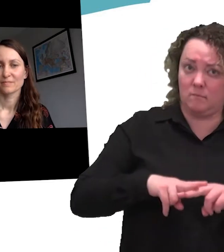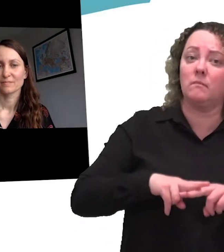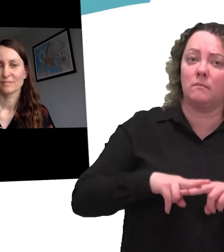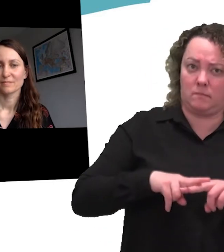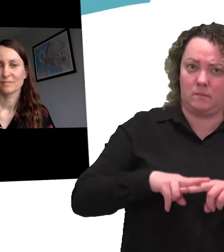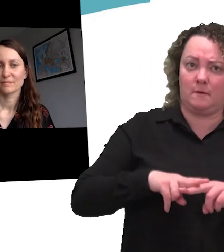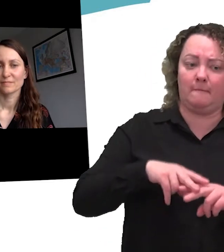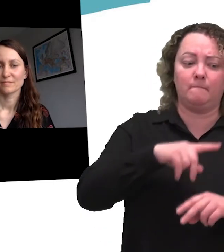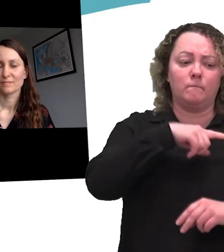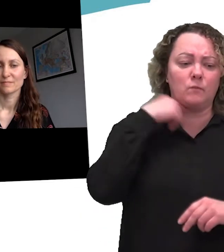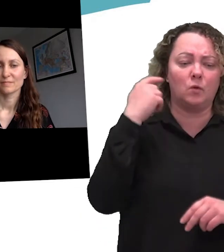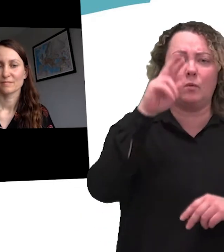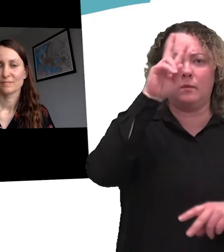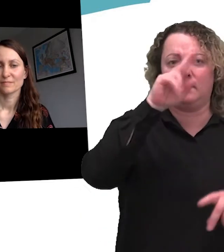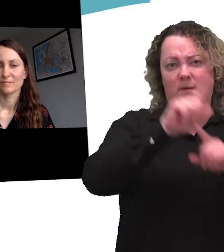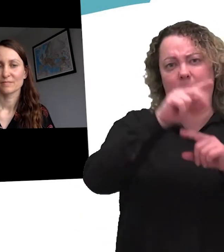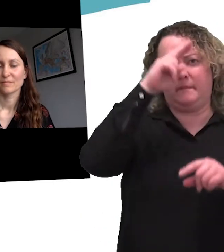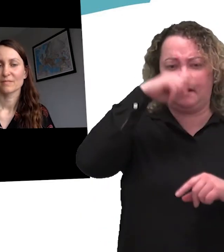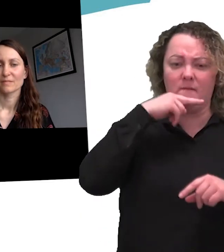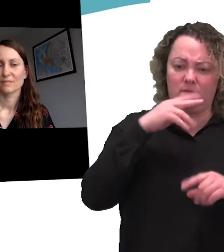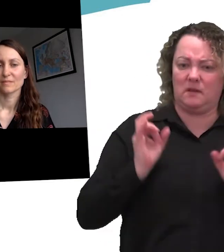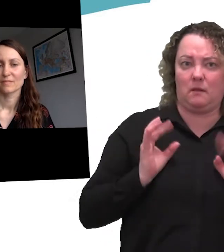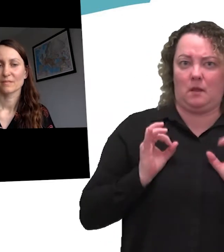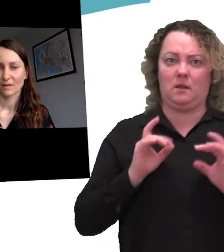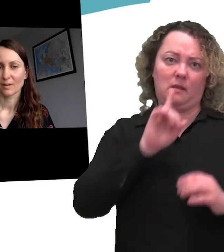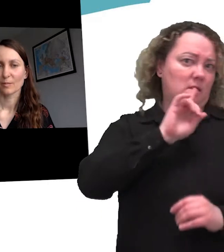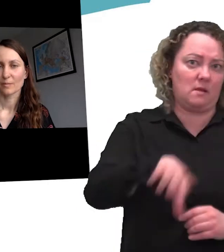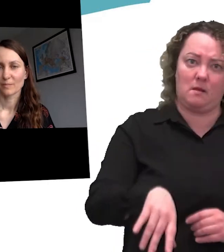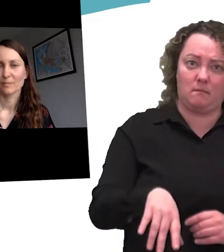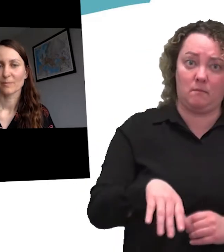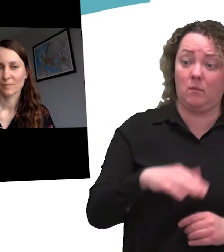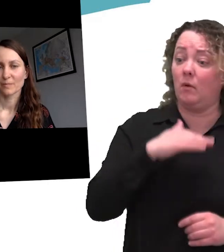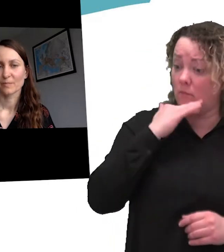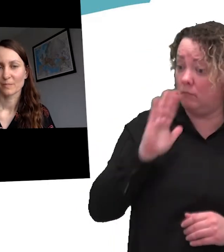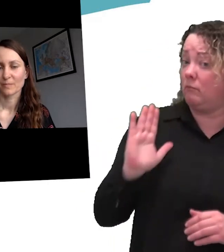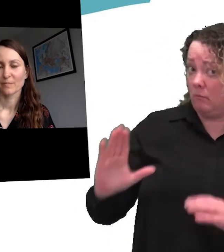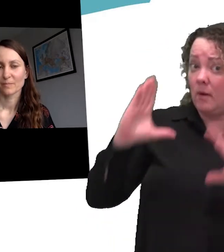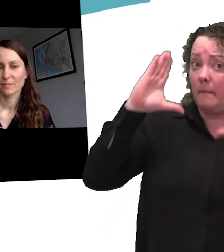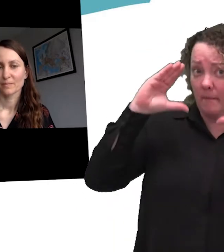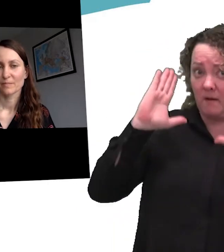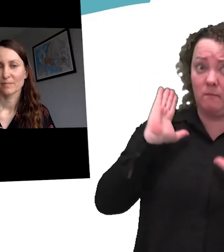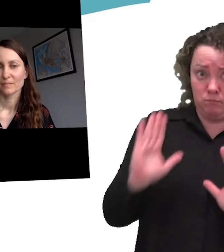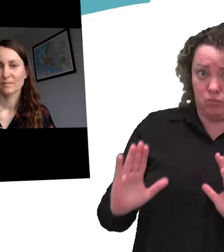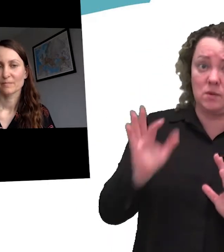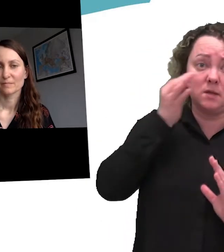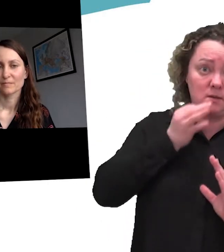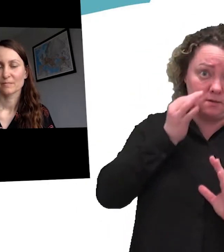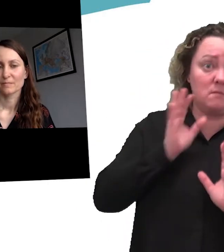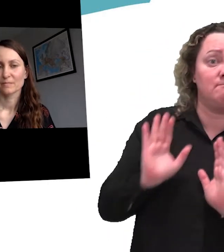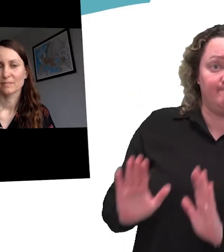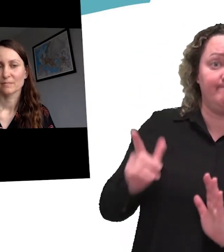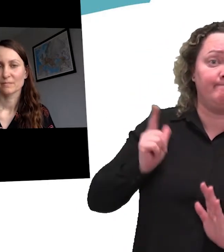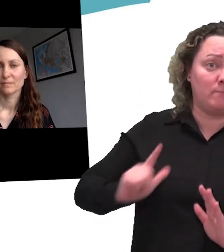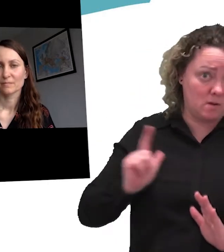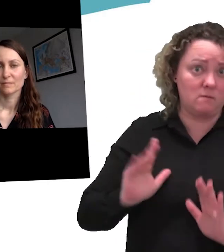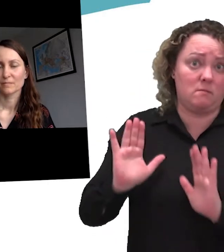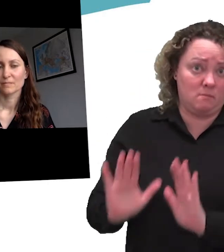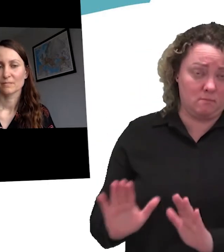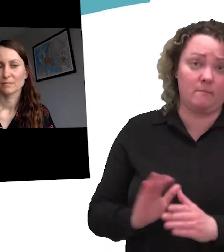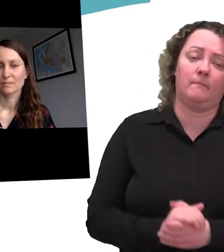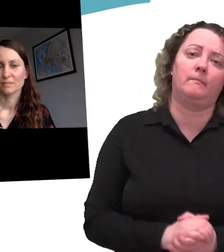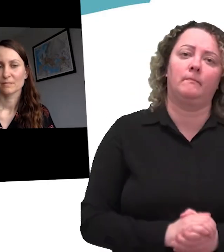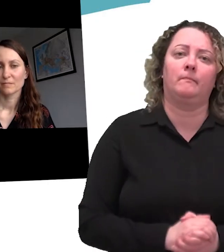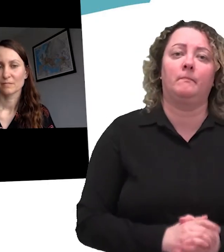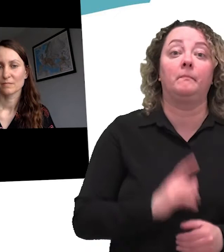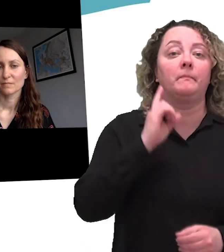nes yra labai aiškus atsakymas, taip pat per pavakarus valgyti. Viskas. Bet tada, kas yra svarbu, jeigu jūs jau